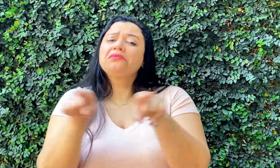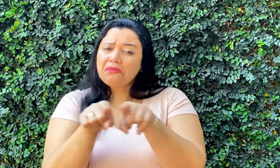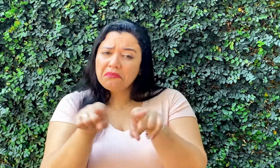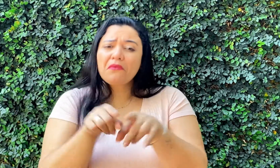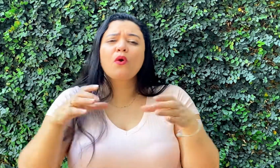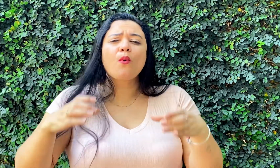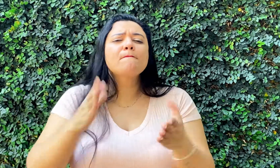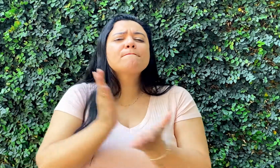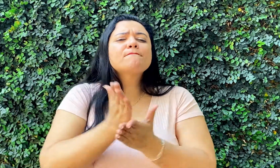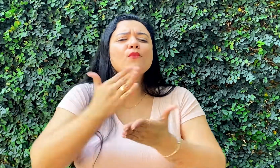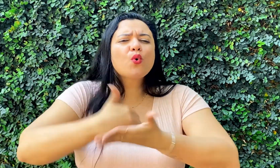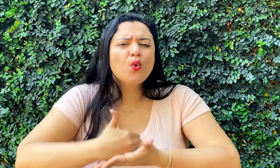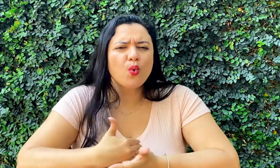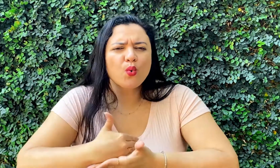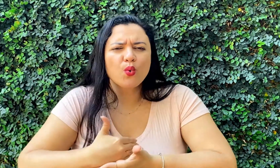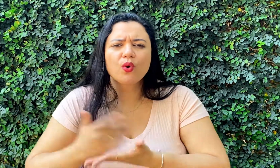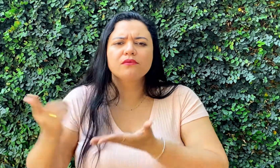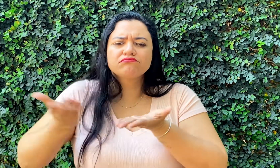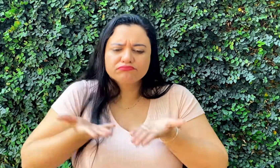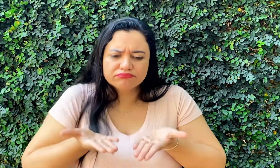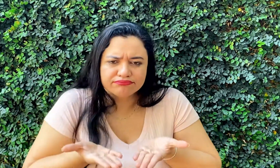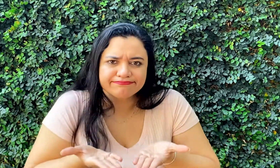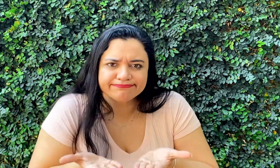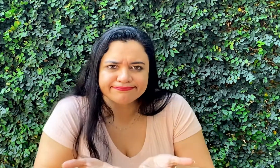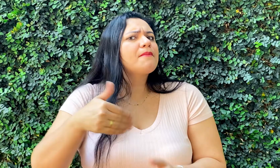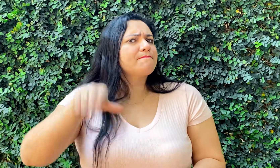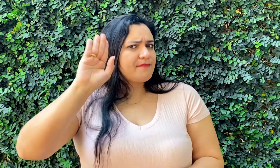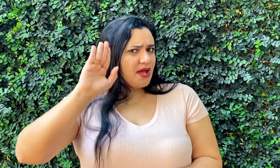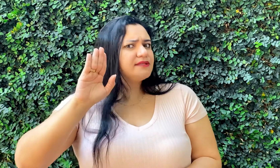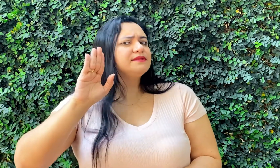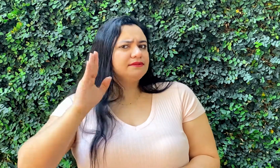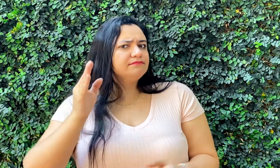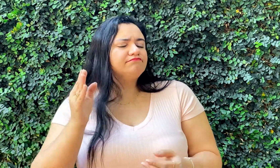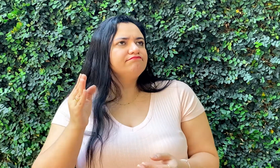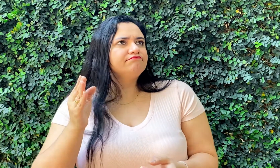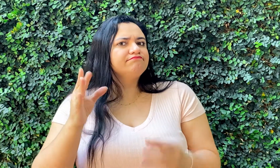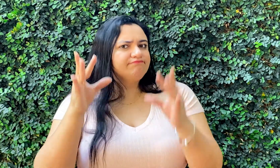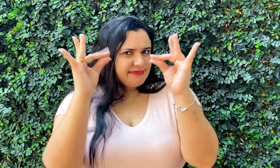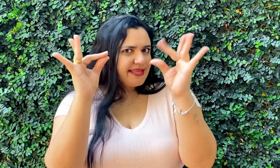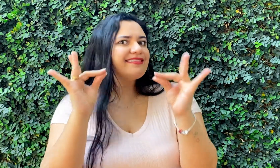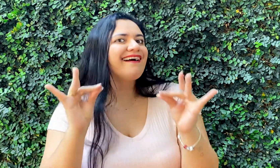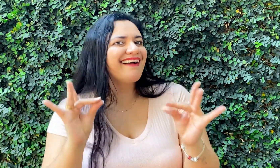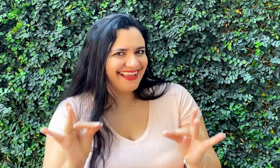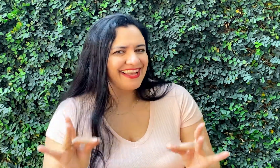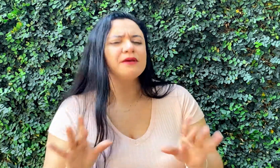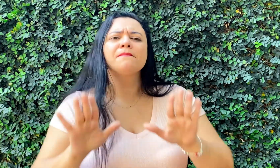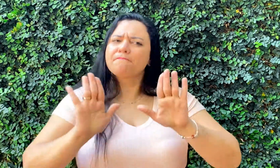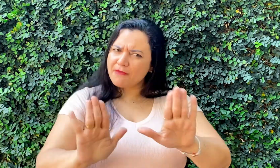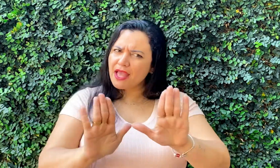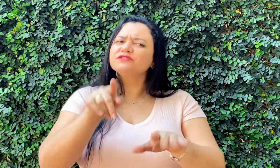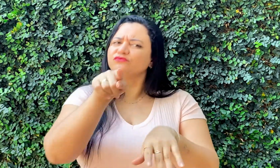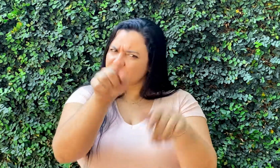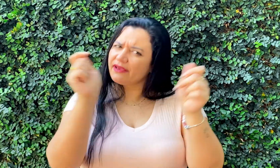que você, no momento da sinalização, quando você estiver utilizando os pronomes pessoais que eu mostrei para